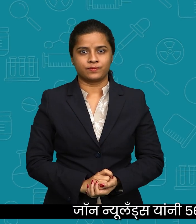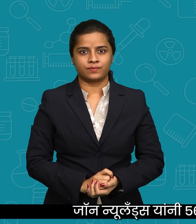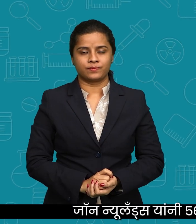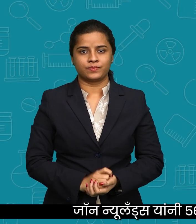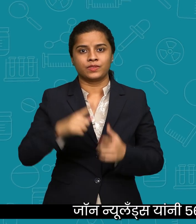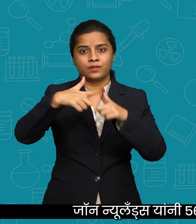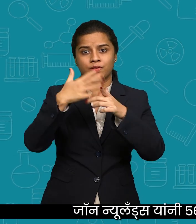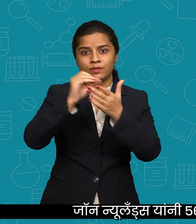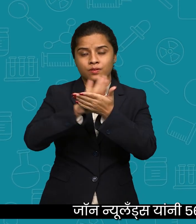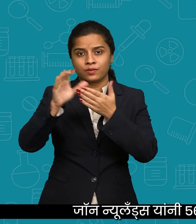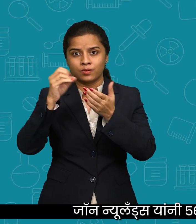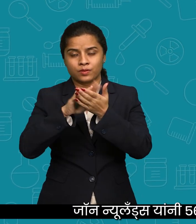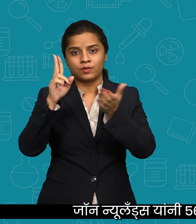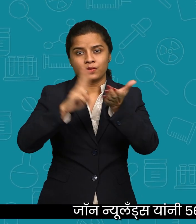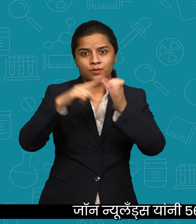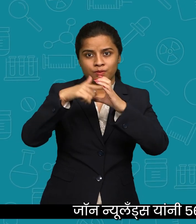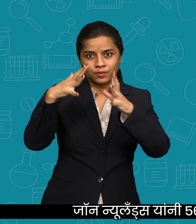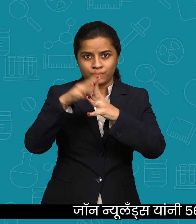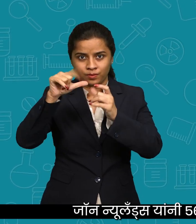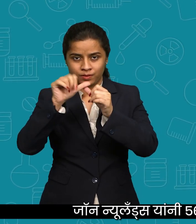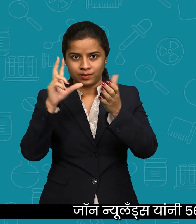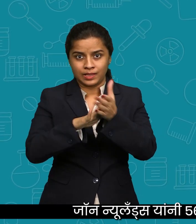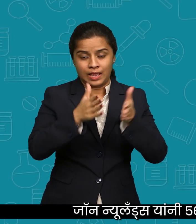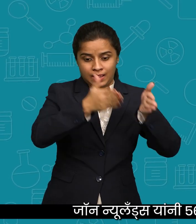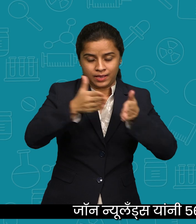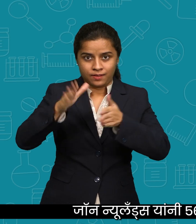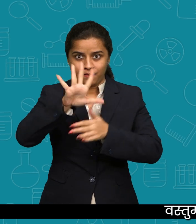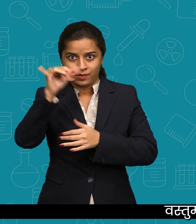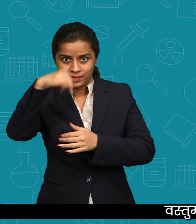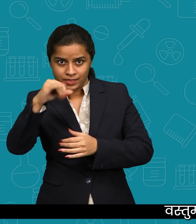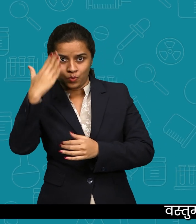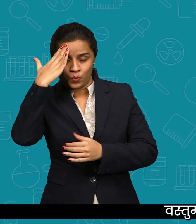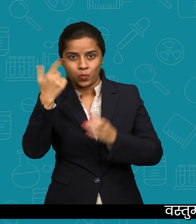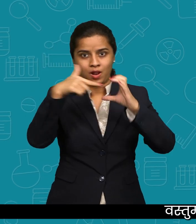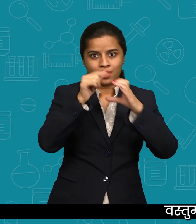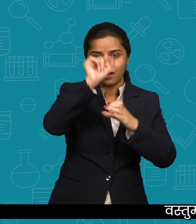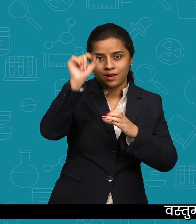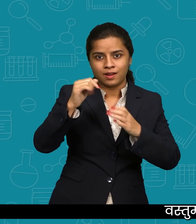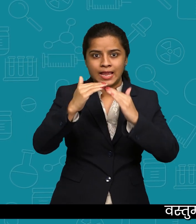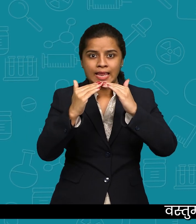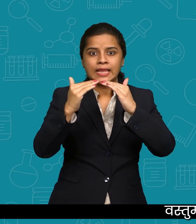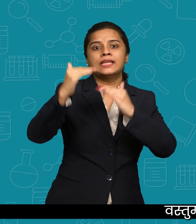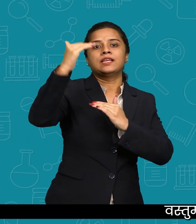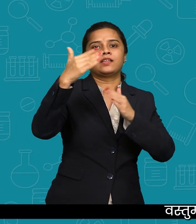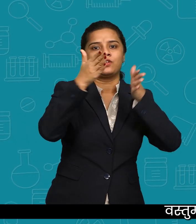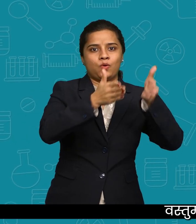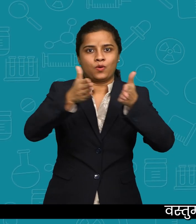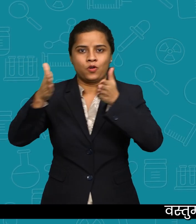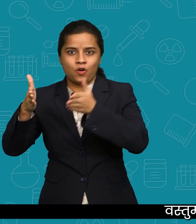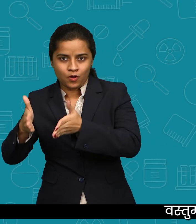जॉन न्यूलँड्स यांनी 56 ज्ञात मूलद्रव्ये त्यांच्या वाढत्या आण्विक वस्तुमानाच्या क्रमाने मांडली.